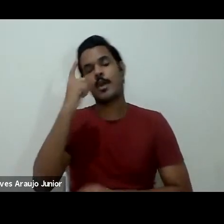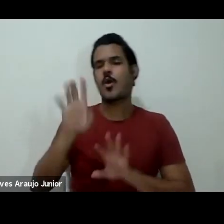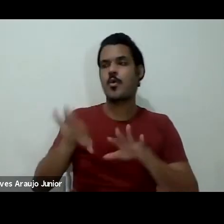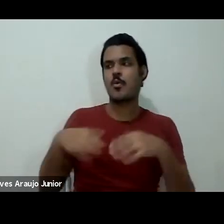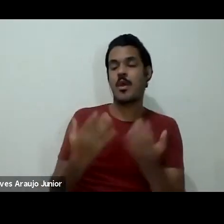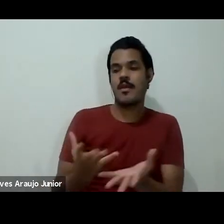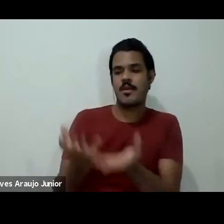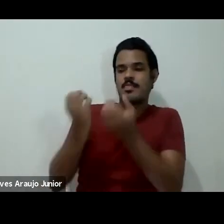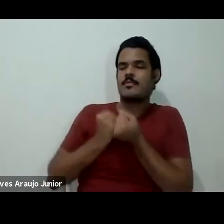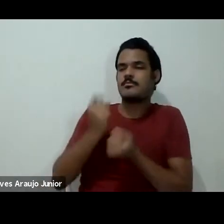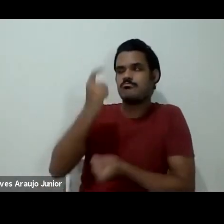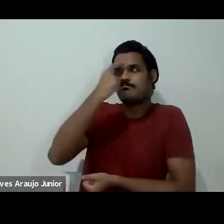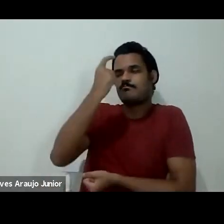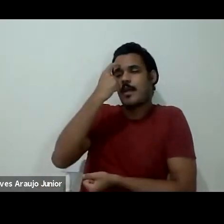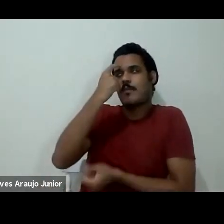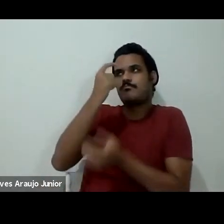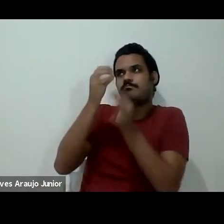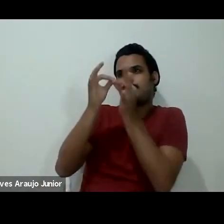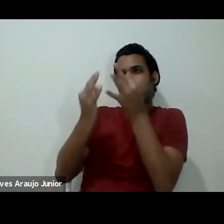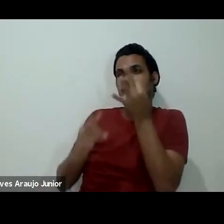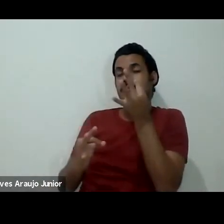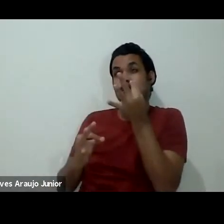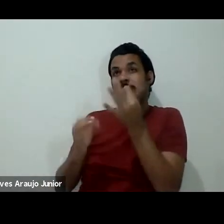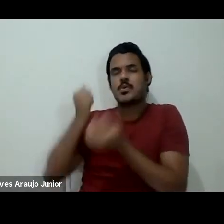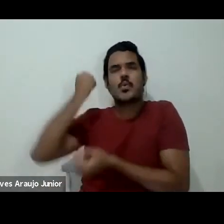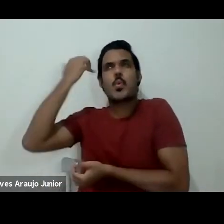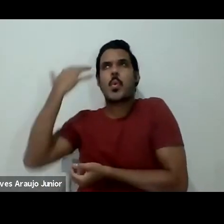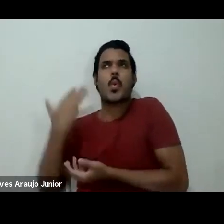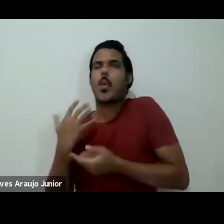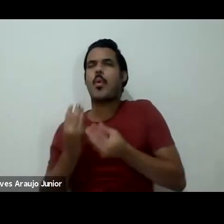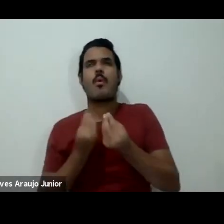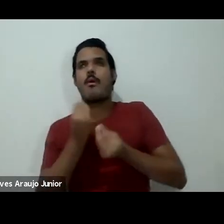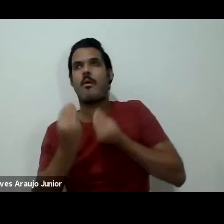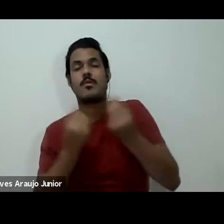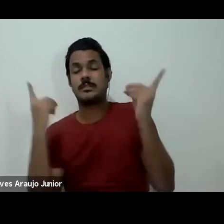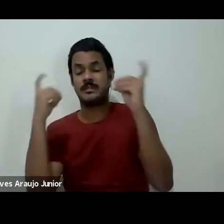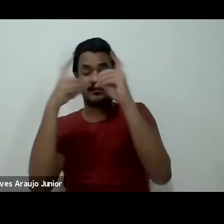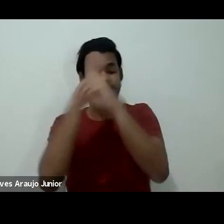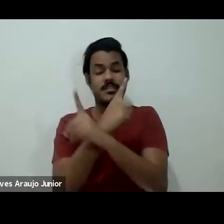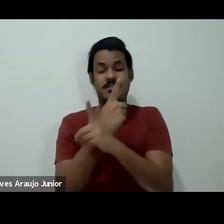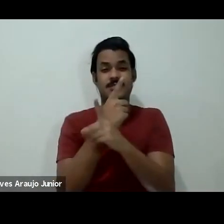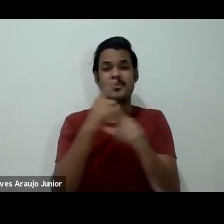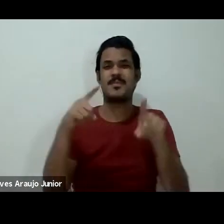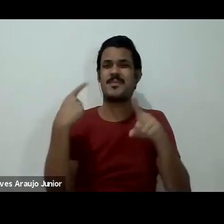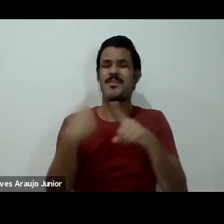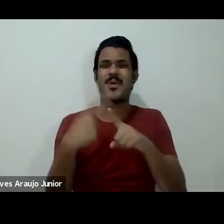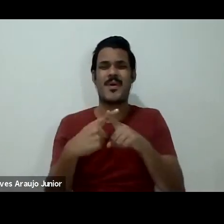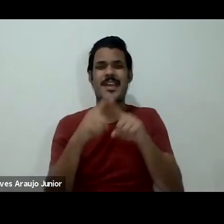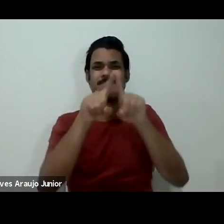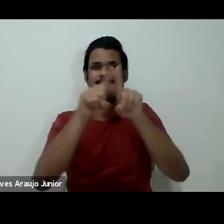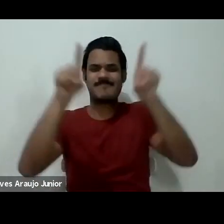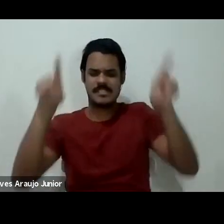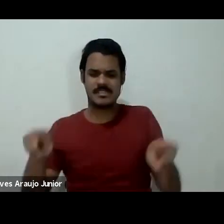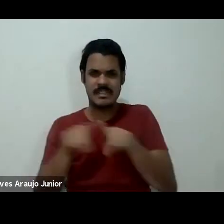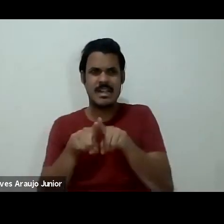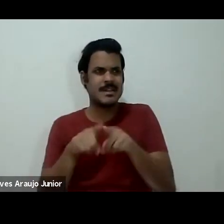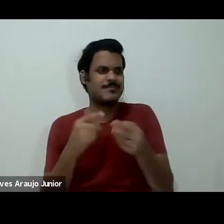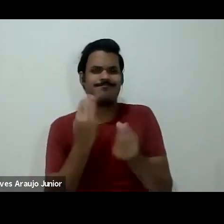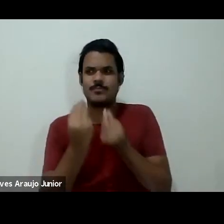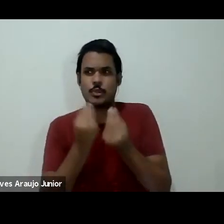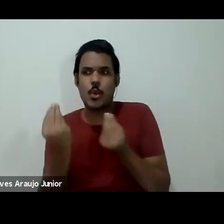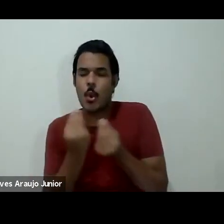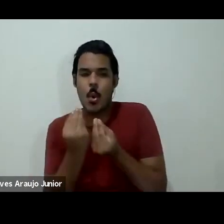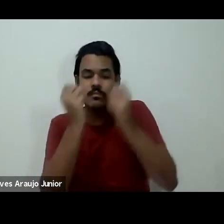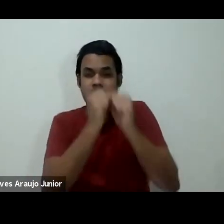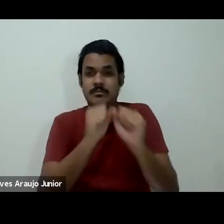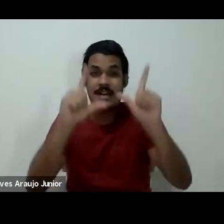inicialmente, porque eu percebi que era muito difícil conseguir audiodescrever, uma vez que havia muito pouco espaço e havia muita riqueza de imagem.